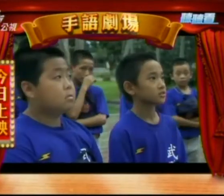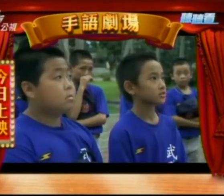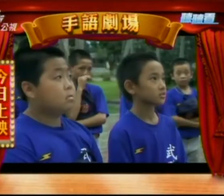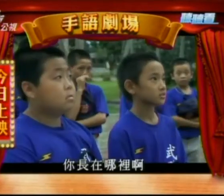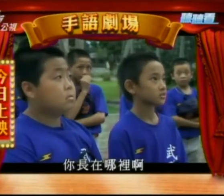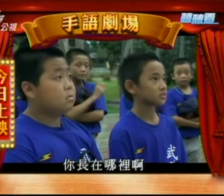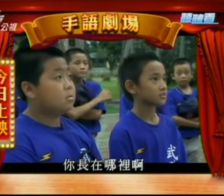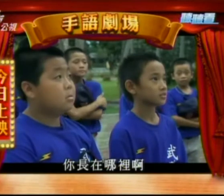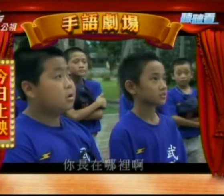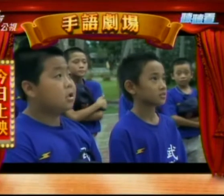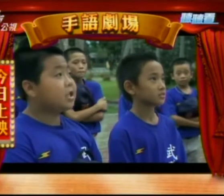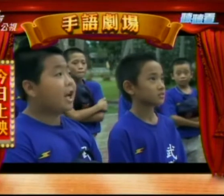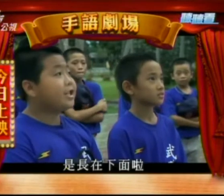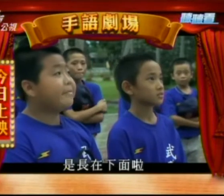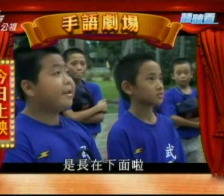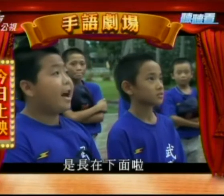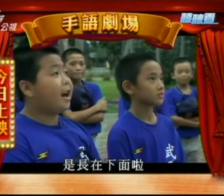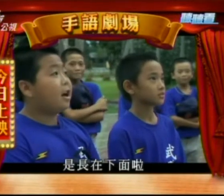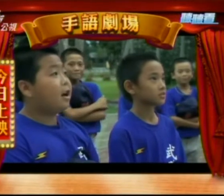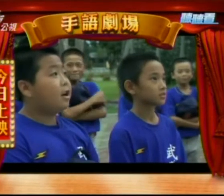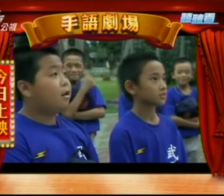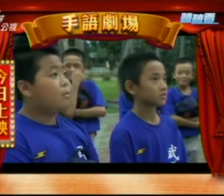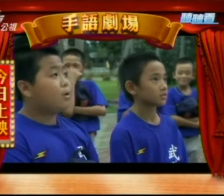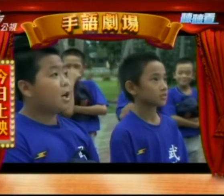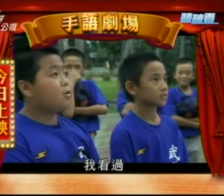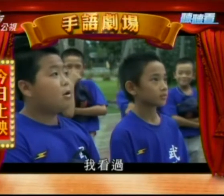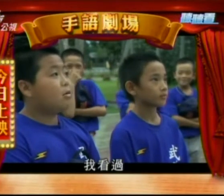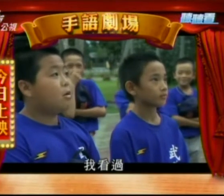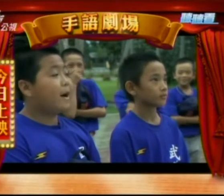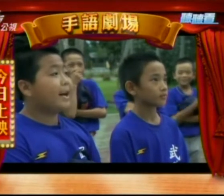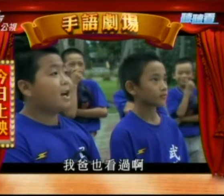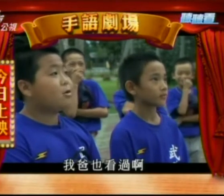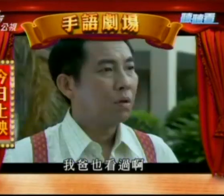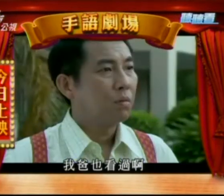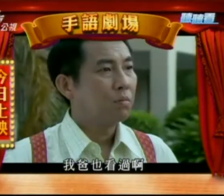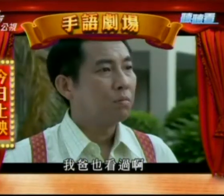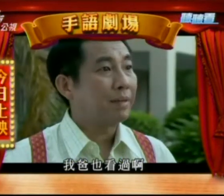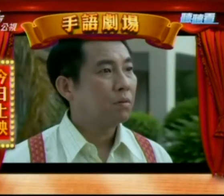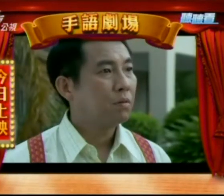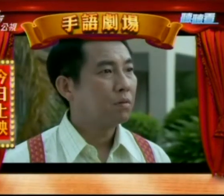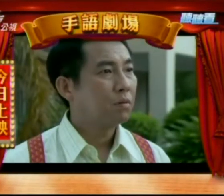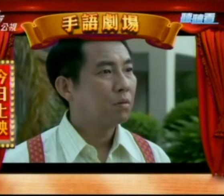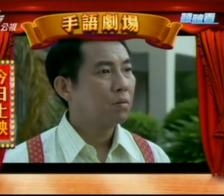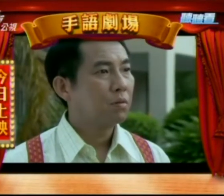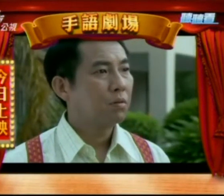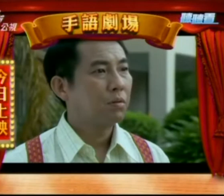了。 你长在哪里啊？ 是长在下面啊，我看过，我爸也看过啊。